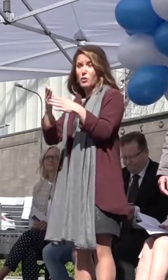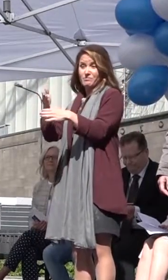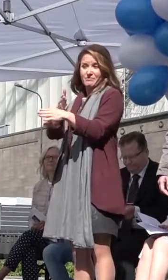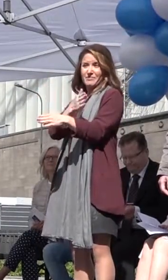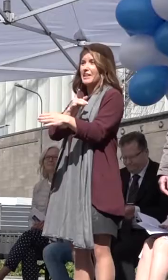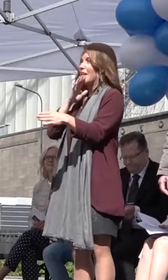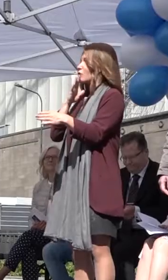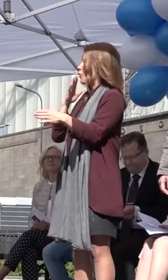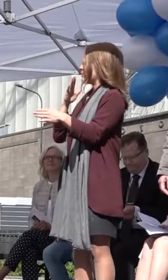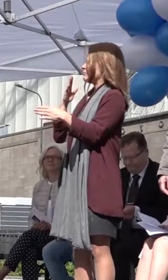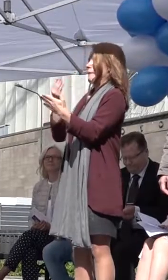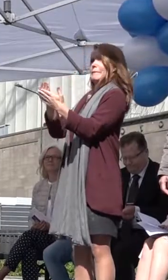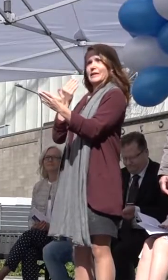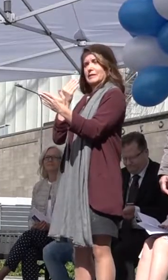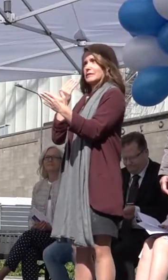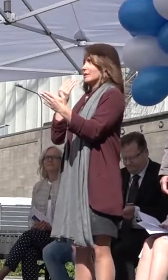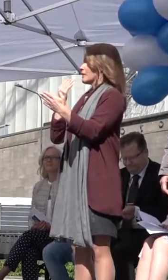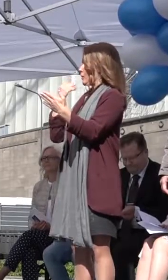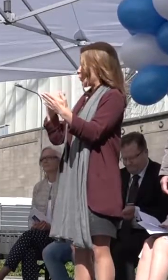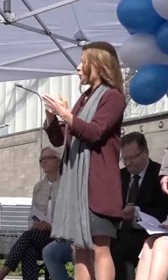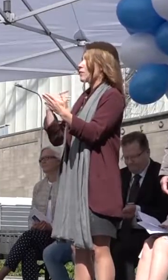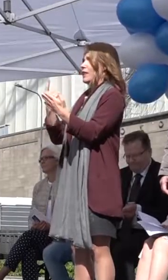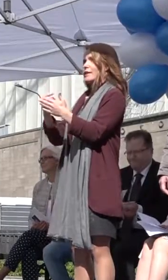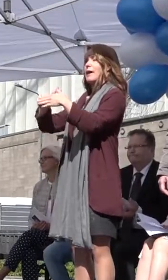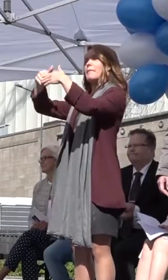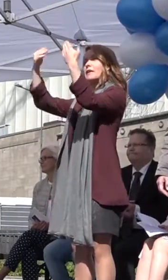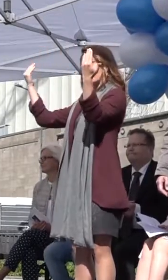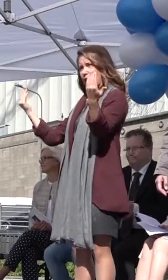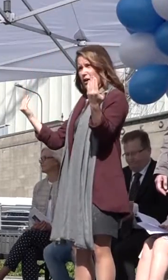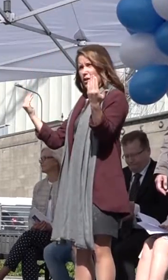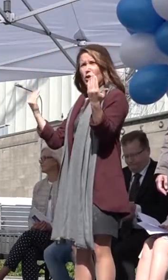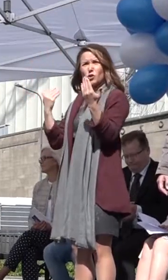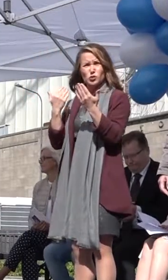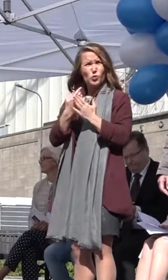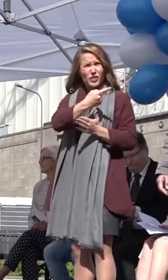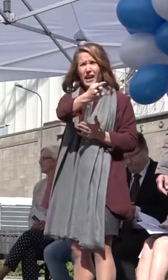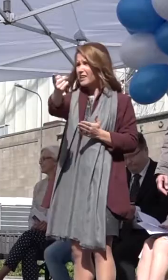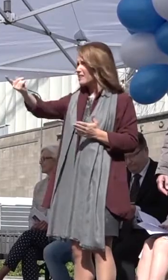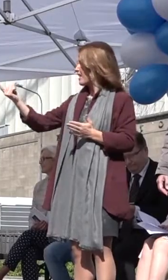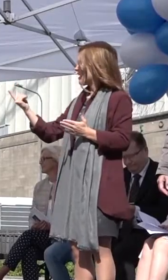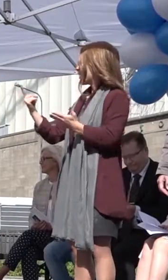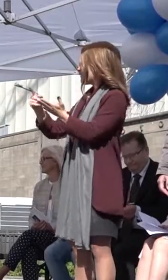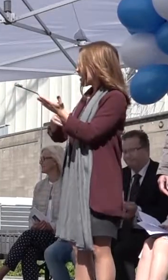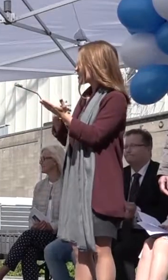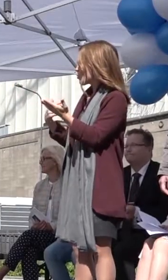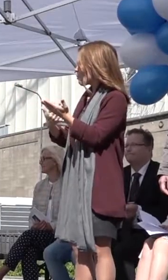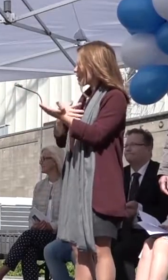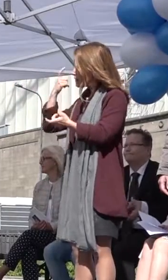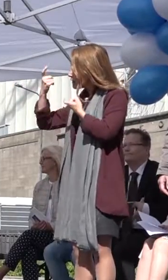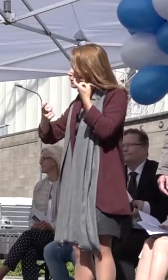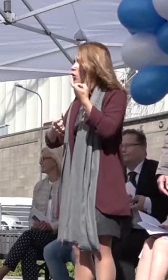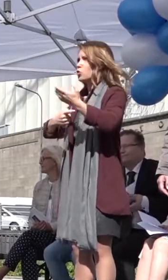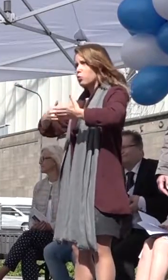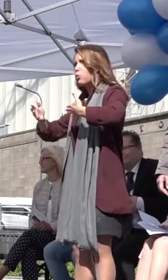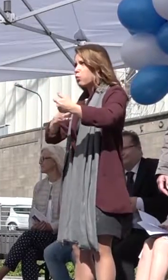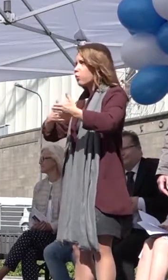miksi se on tärkeä päivä. Se on vaatinut teiltä kaikilta valtavan määrän työtä. Voisi